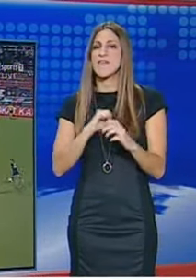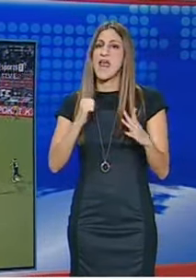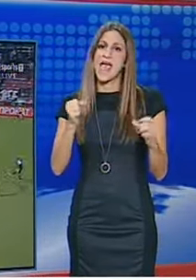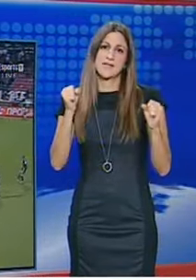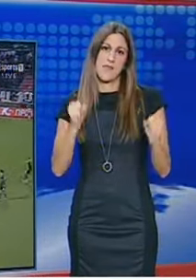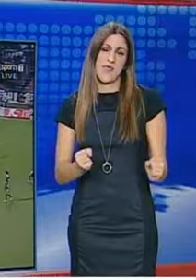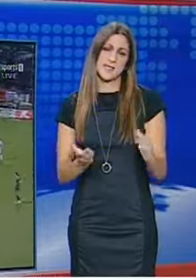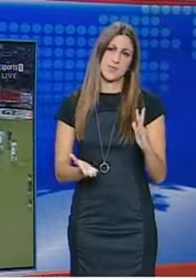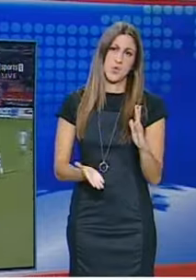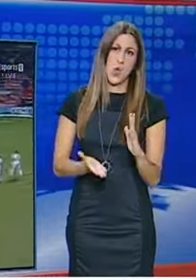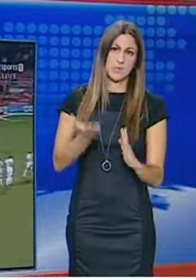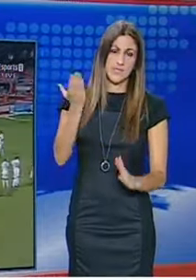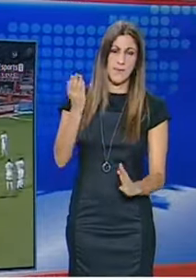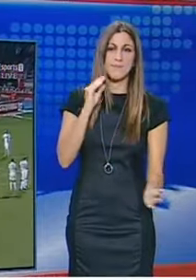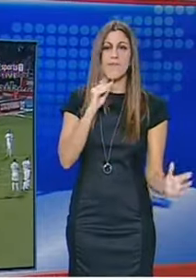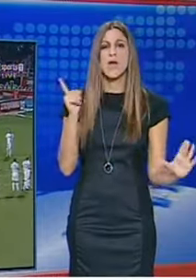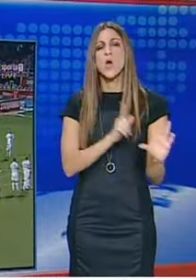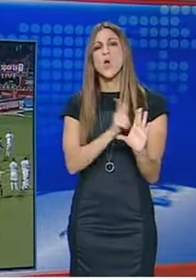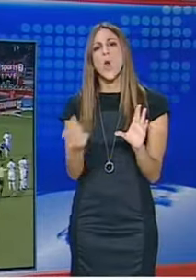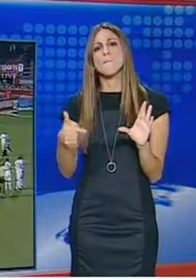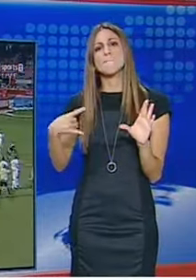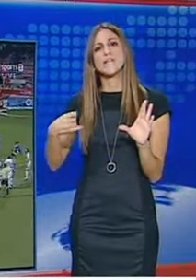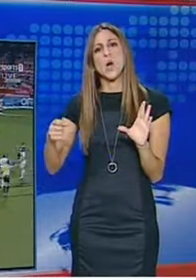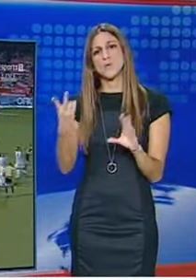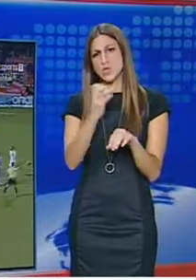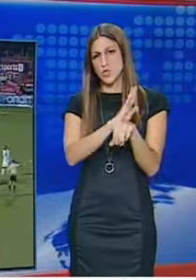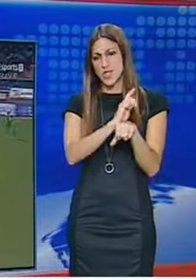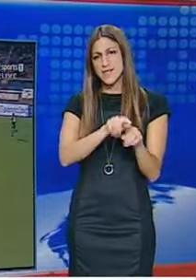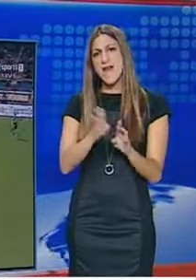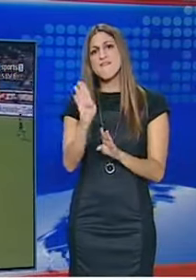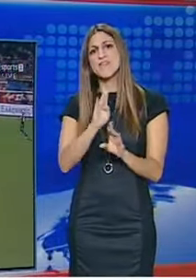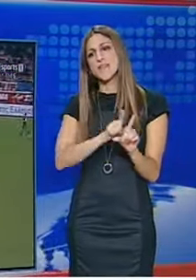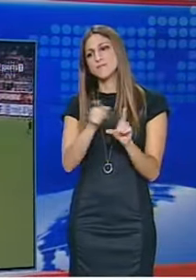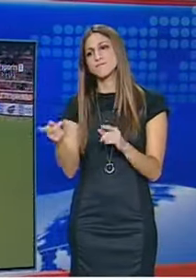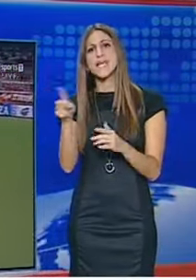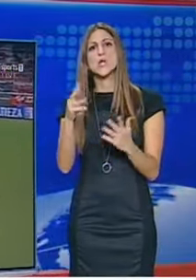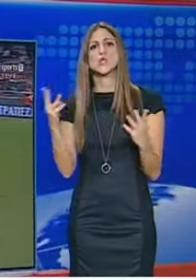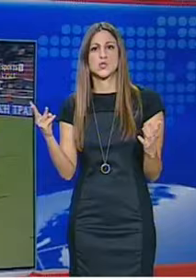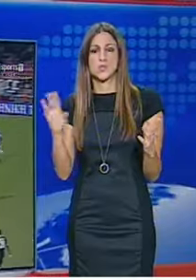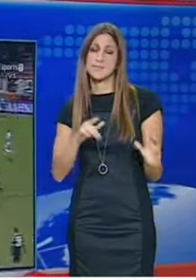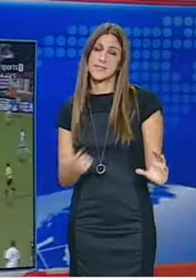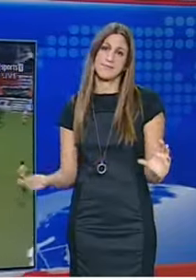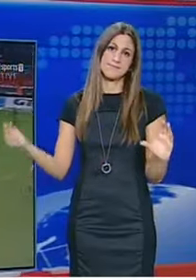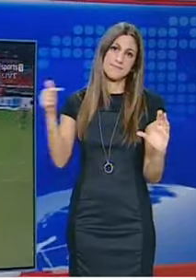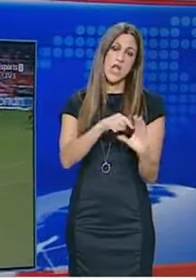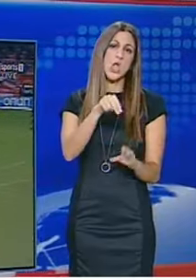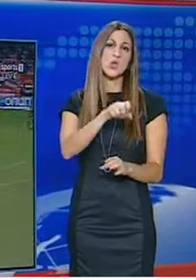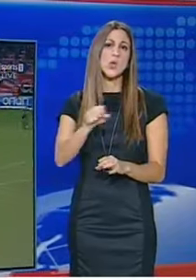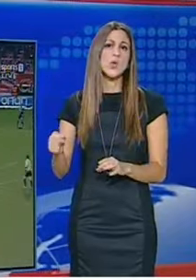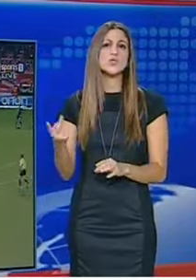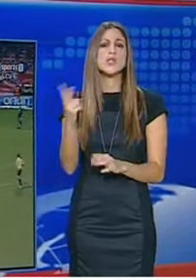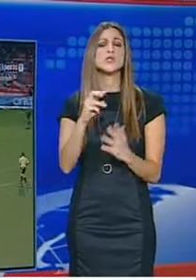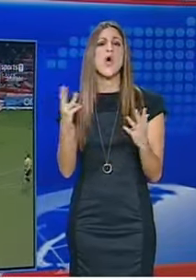βαθμολογικού πίνακα τα γκολ πέτυχαν η πετρόπουλος στο 24 και βίρα στο 28 ενώ μείωσε για τους γηπεδούχους ο τούνη στο